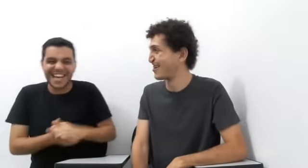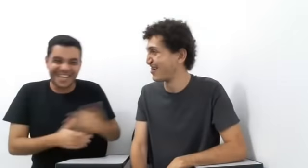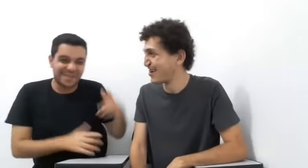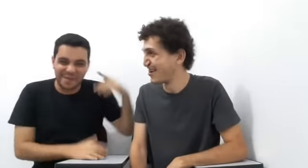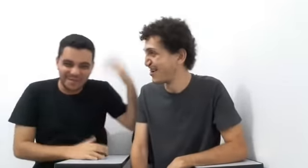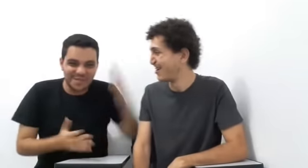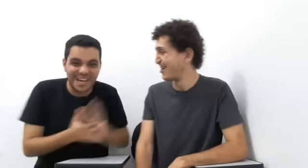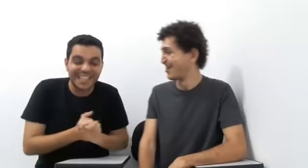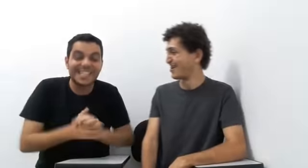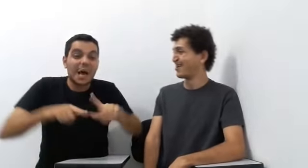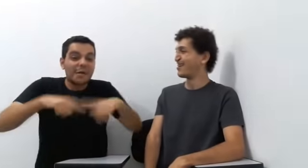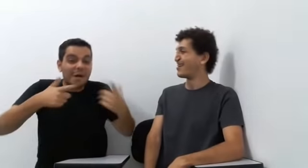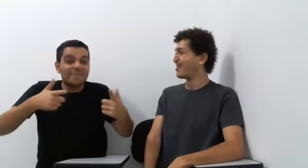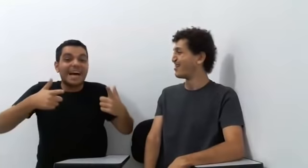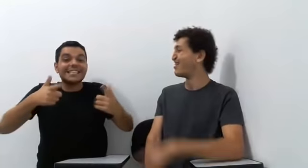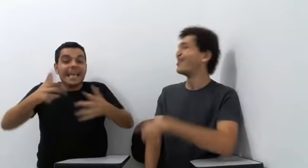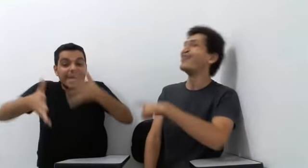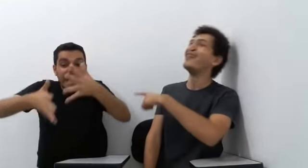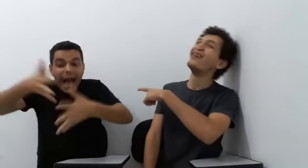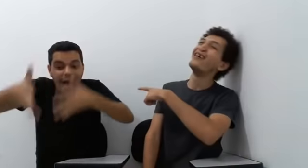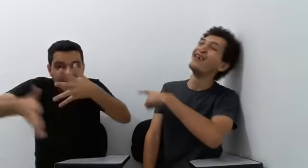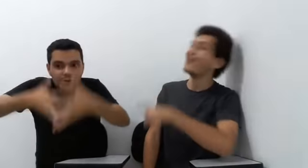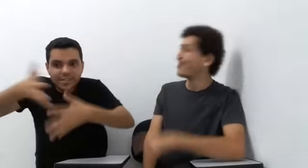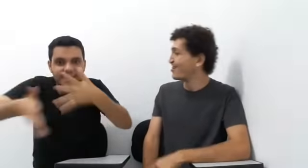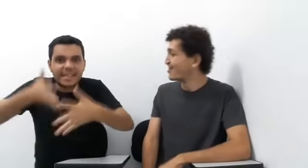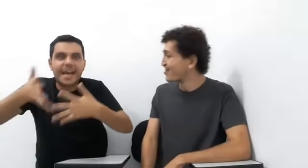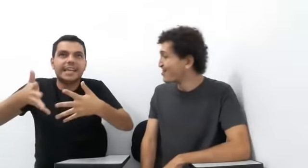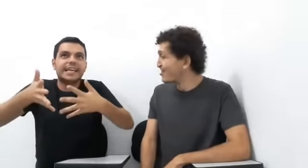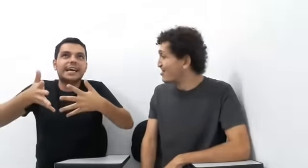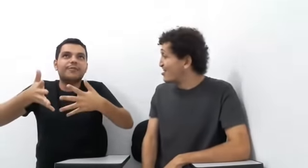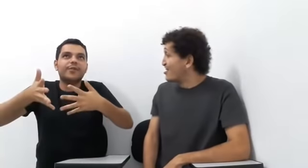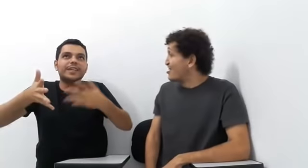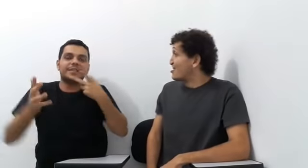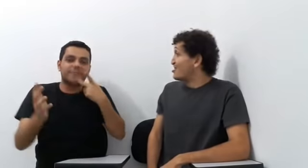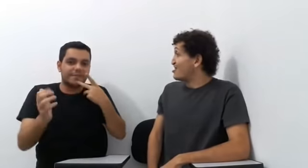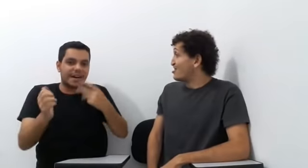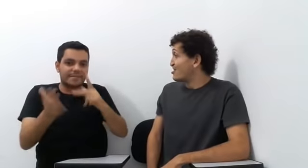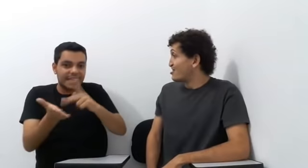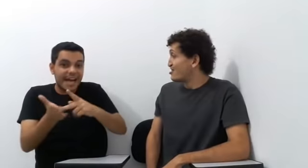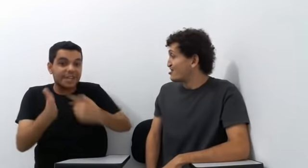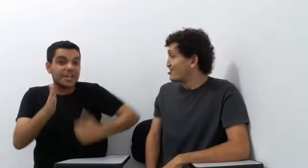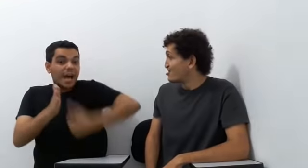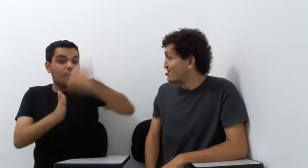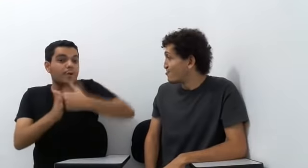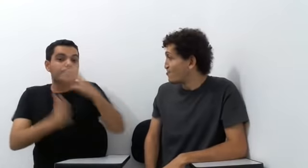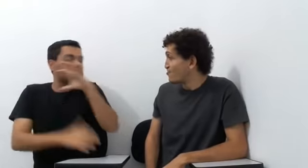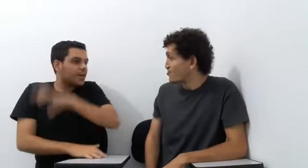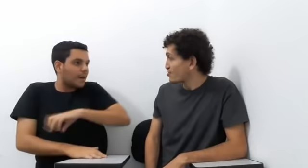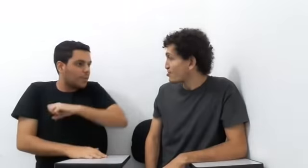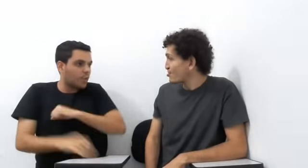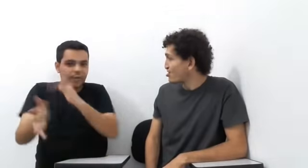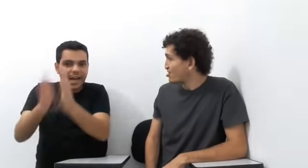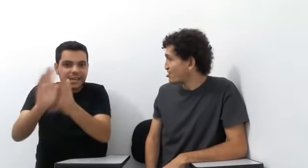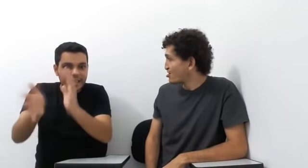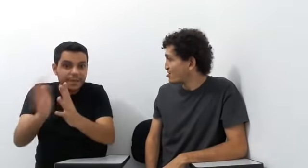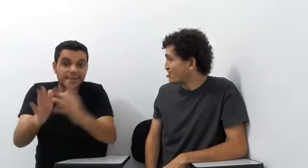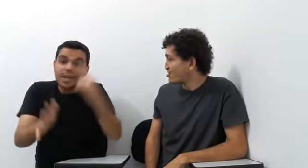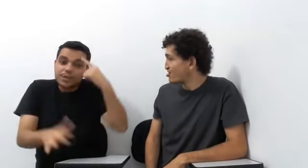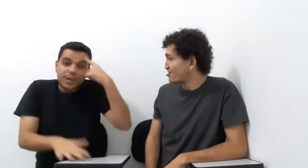Aquele povo de humanos. Mas a língua de sinais, ela foi assim, para falar a verdade, o meu primeiro amor foi a Libras, só que eu